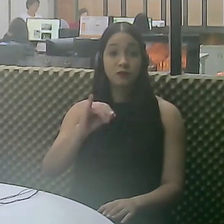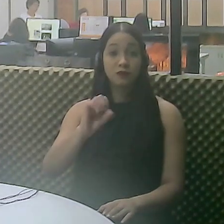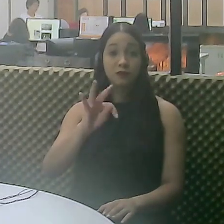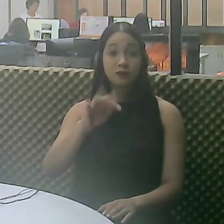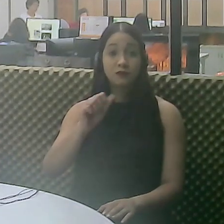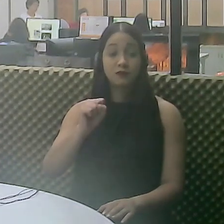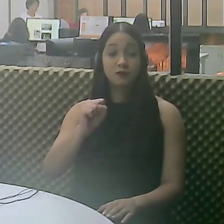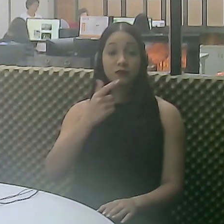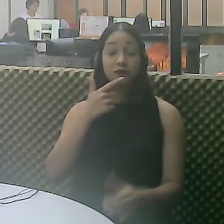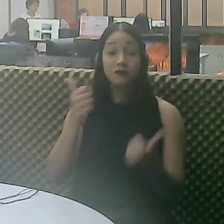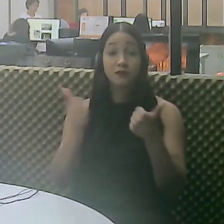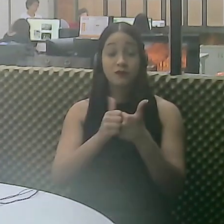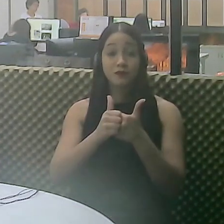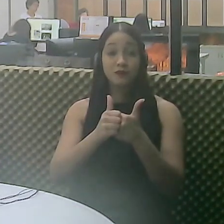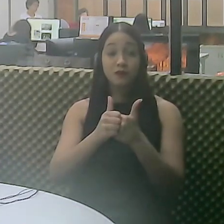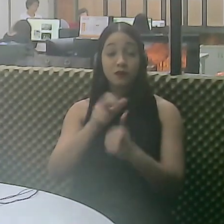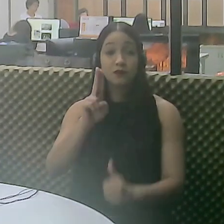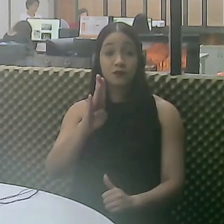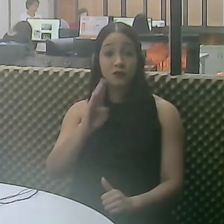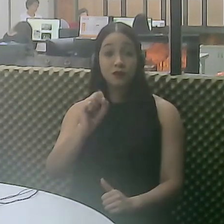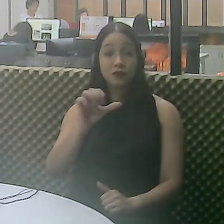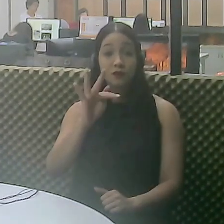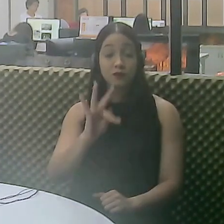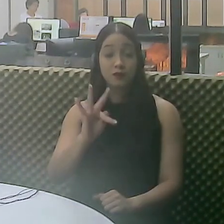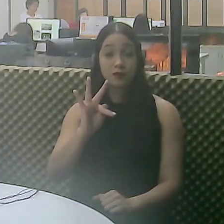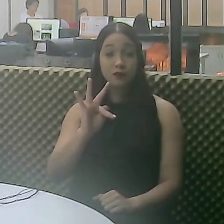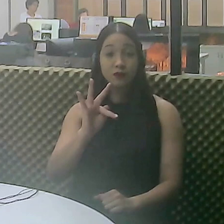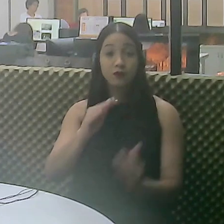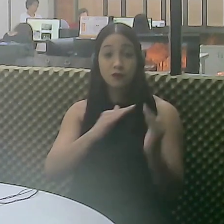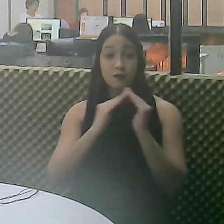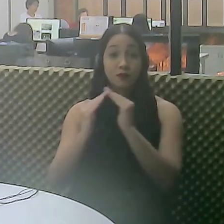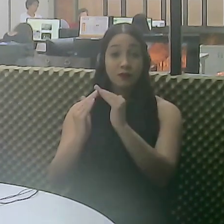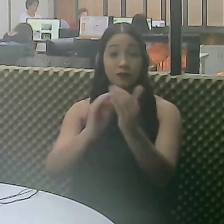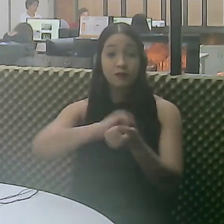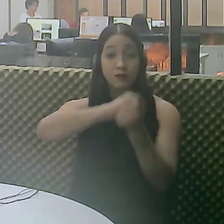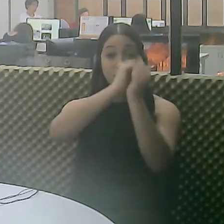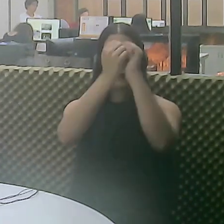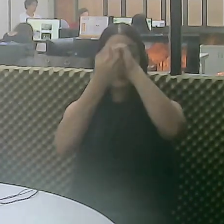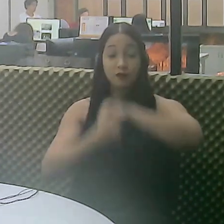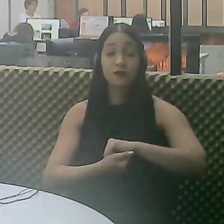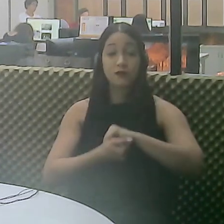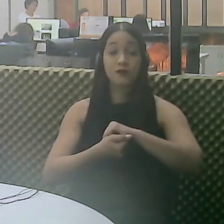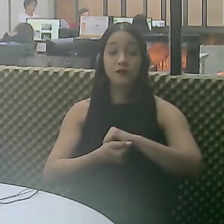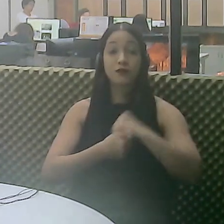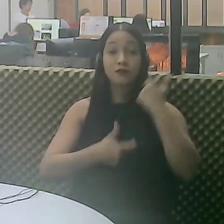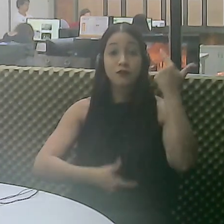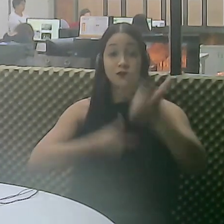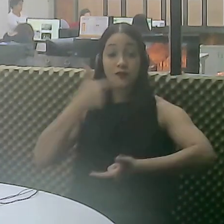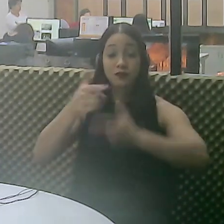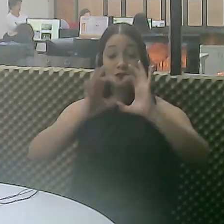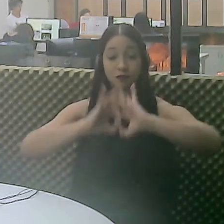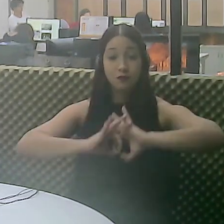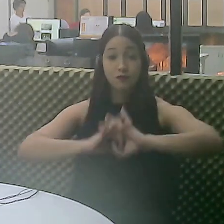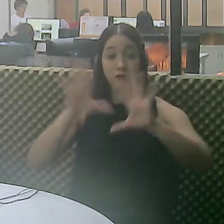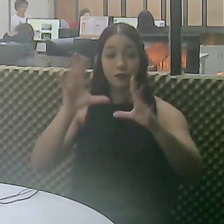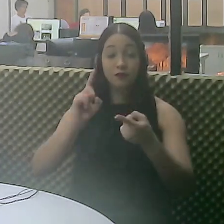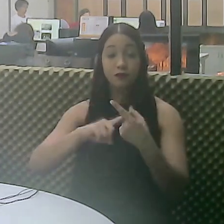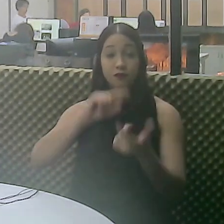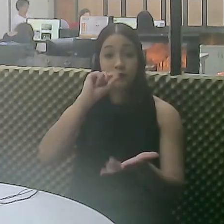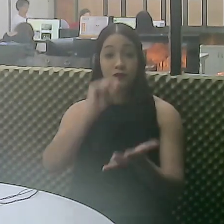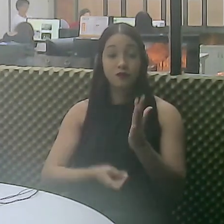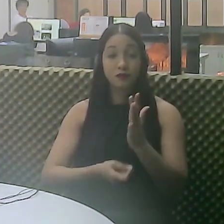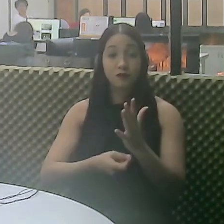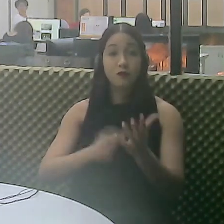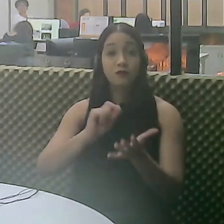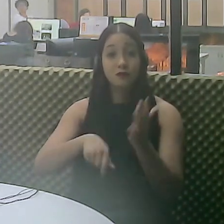Irmãos Maristas, ao lado da Unidade Básica de Saúde da Família UBSF do bairro Aclimação. Entre os serviços disponibilizados estão cadastramento